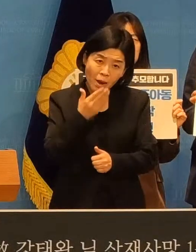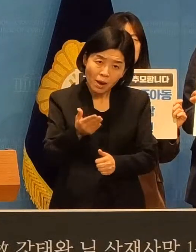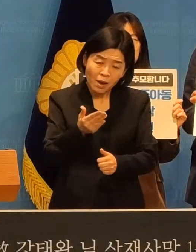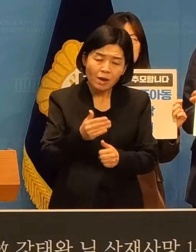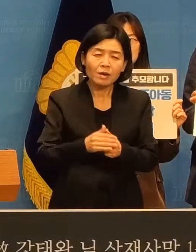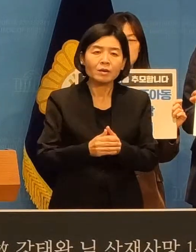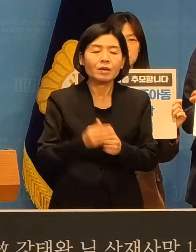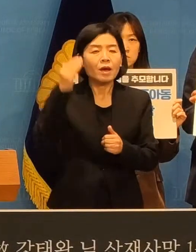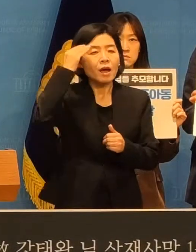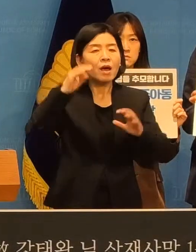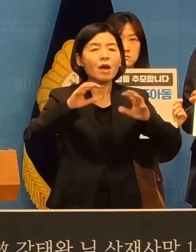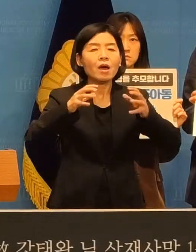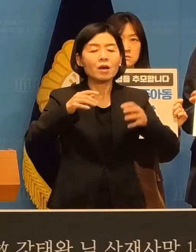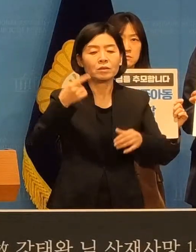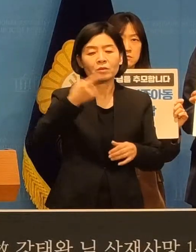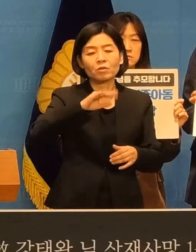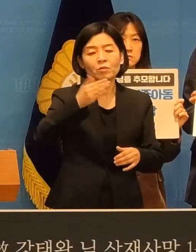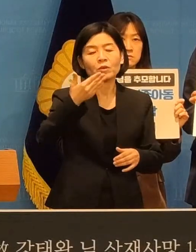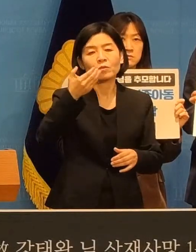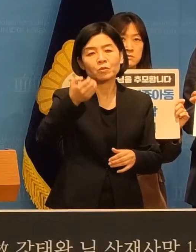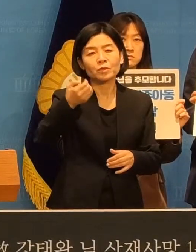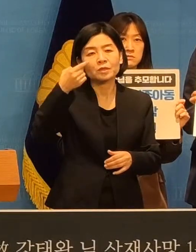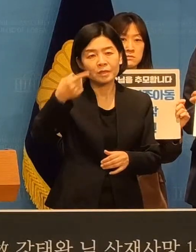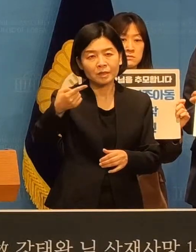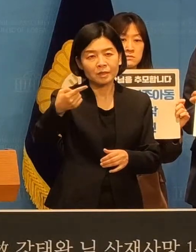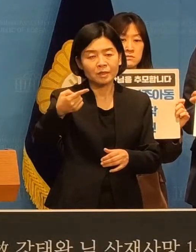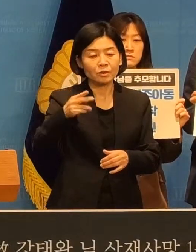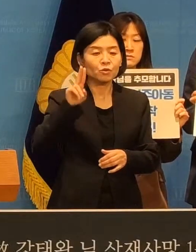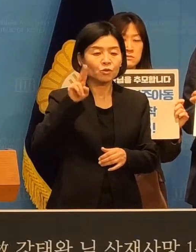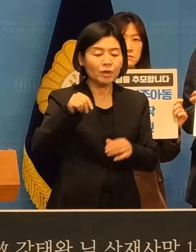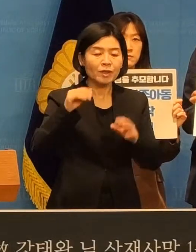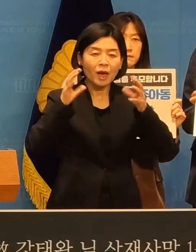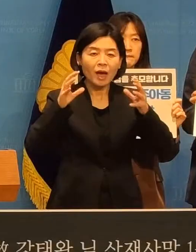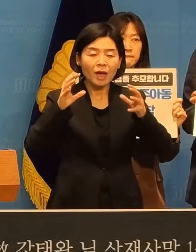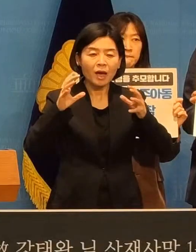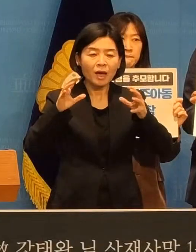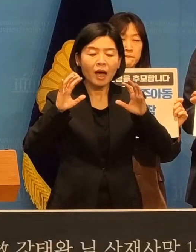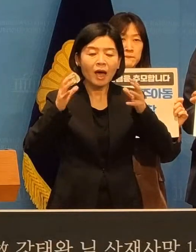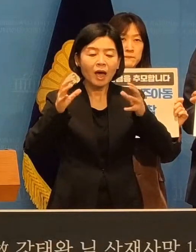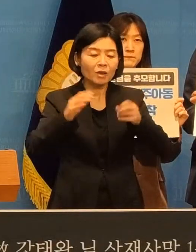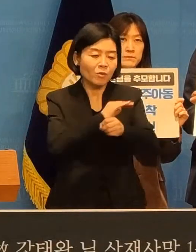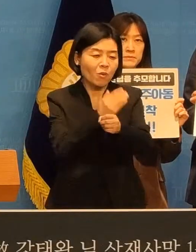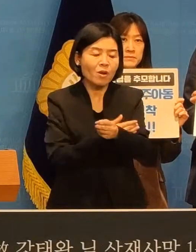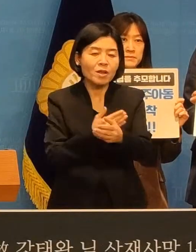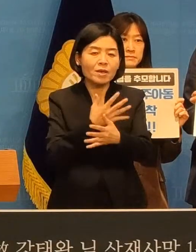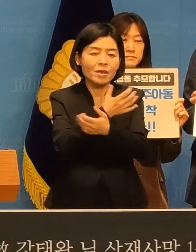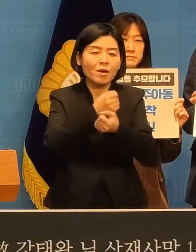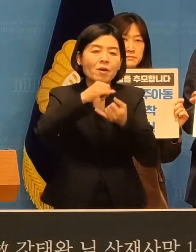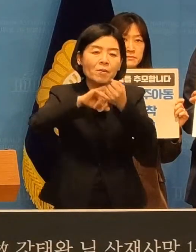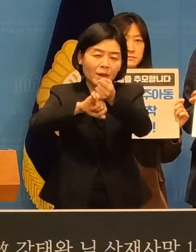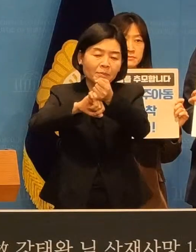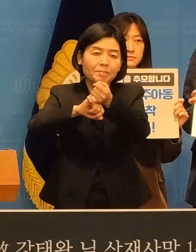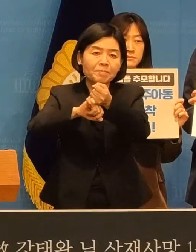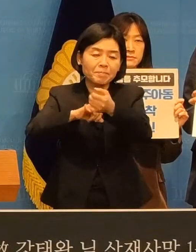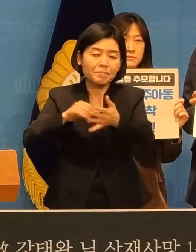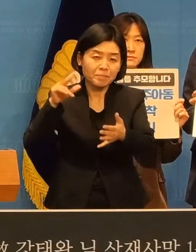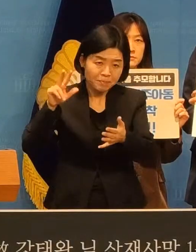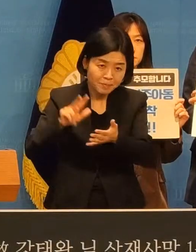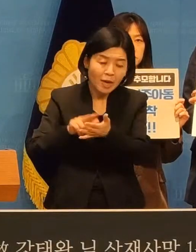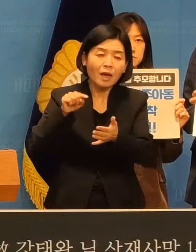대한민국은 1991년 유엔 아동권리협약을 비준함으로써 모든 아동의 권리를 차별 없이